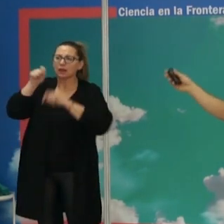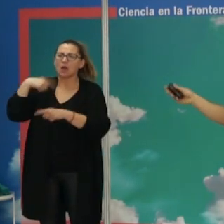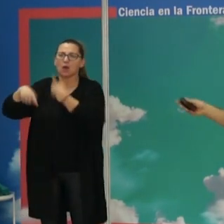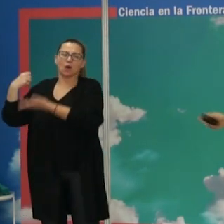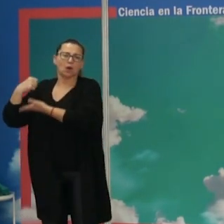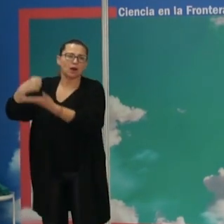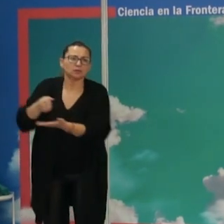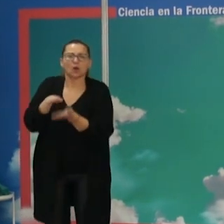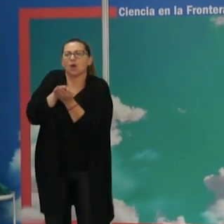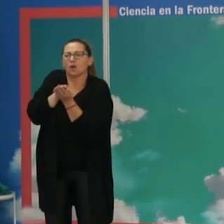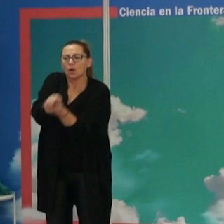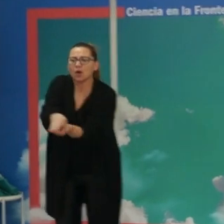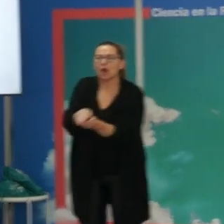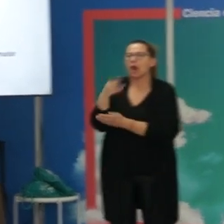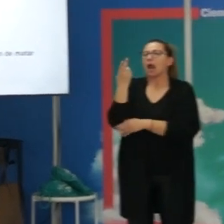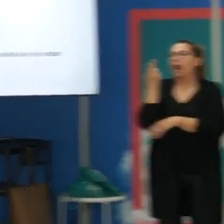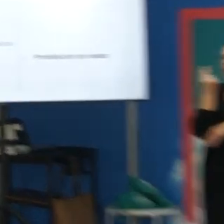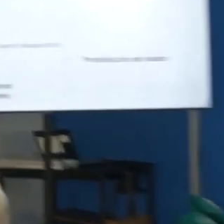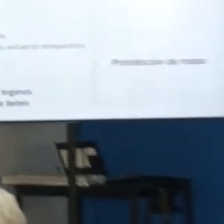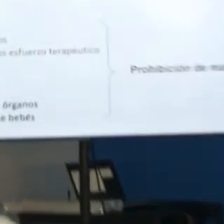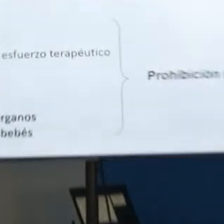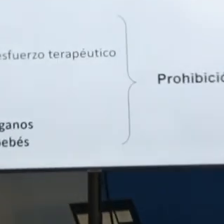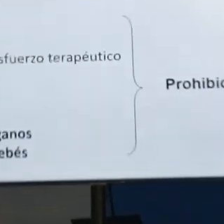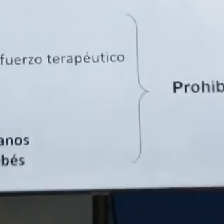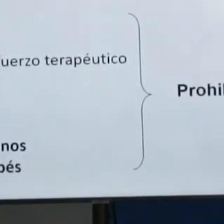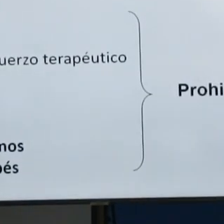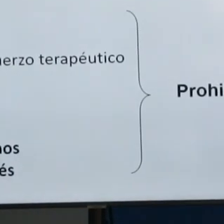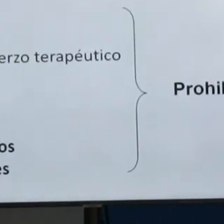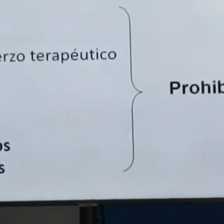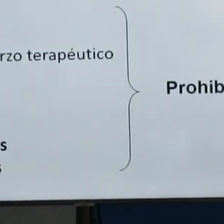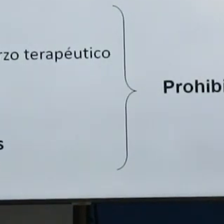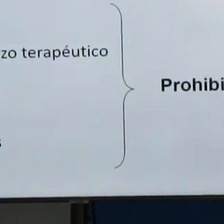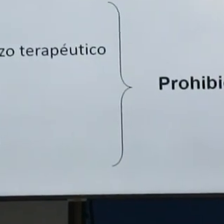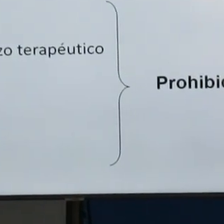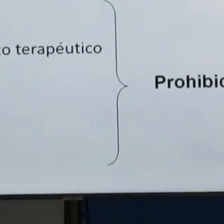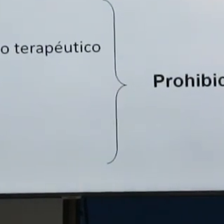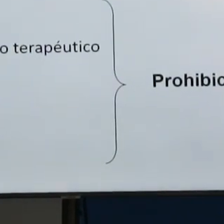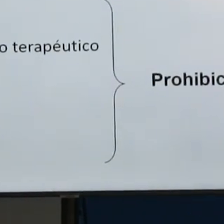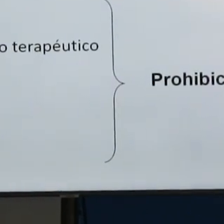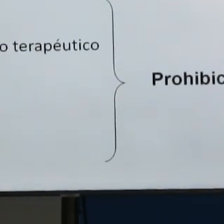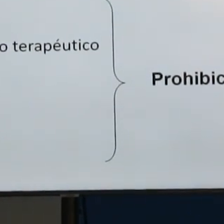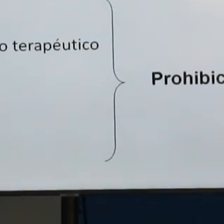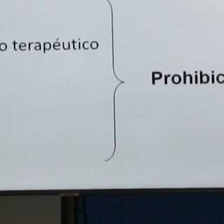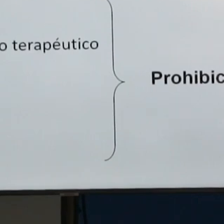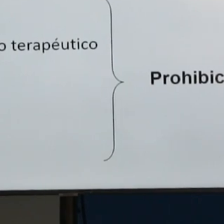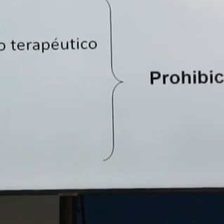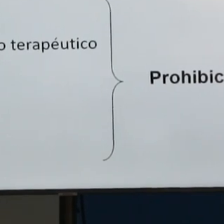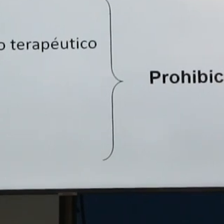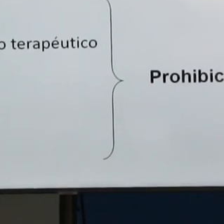ritos funerarios, los costes relativos al esfuerzo terapéutico, las autopsias. No podemos hacer autopsias en personas que están